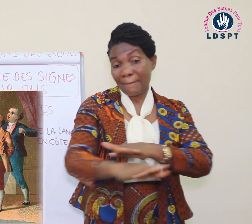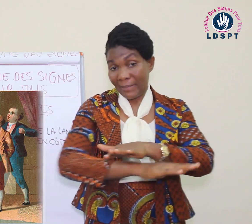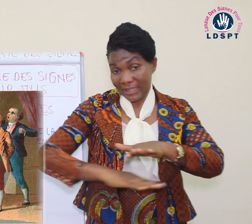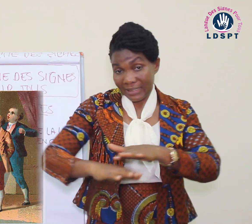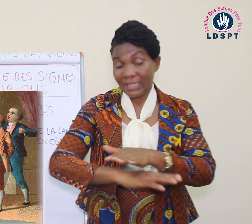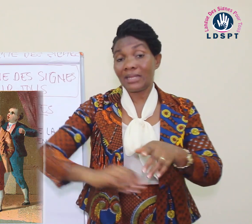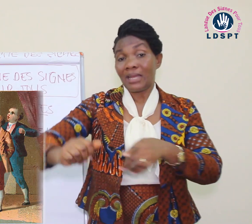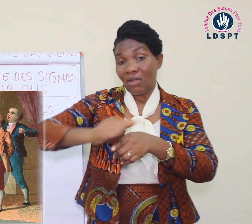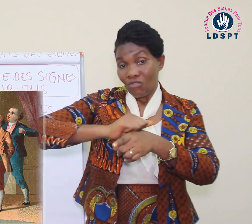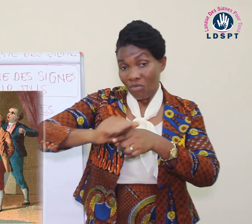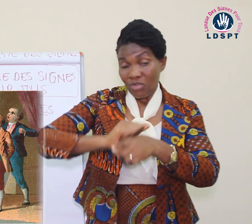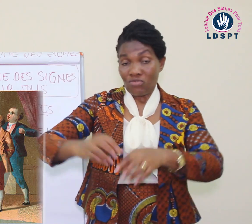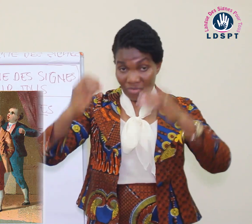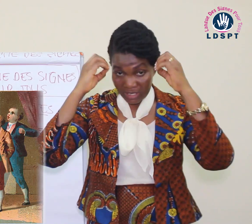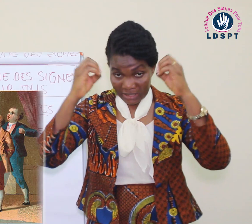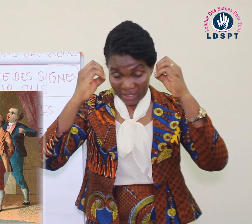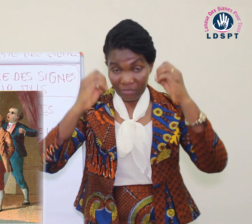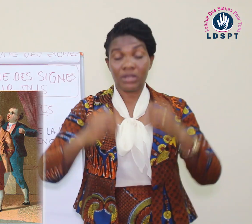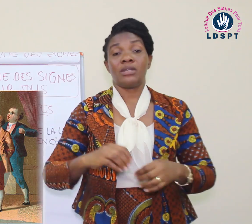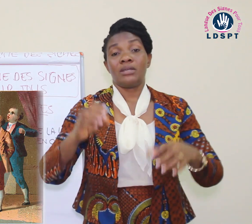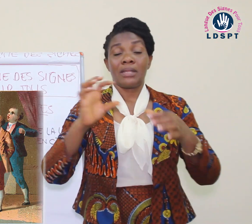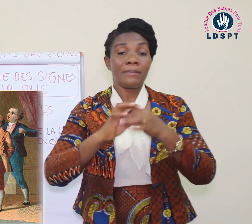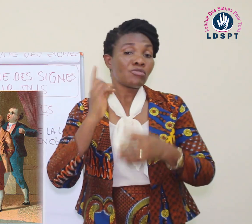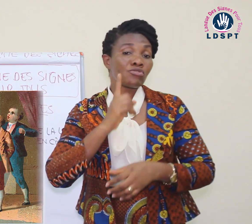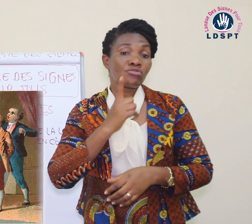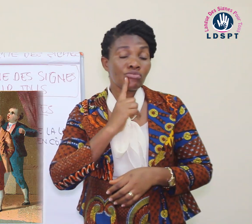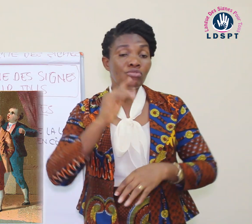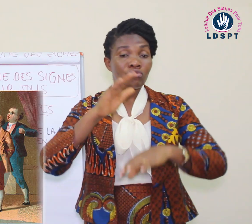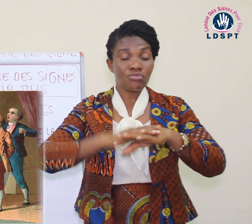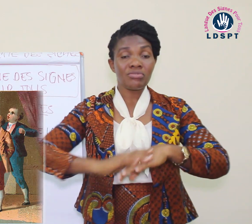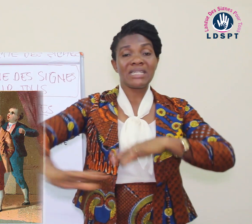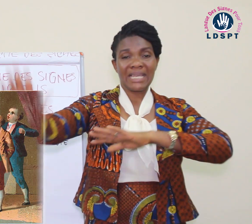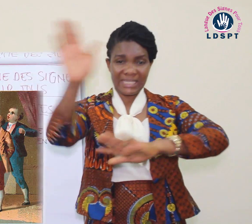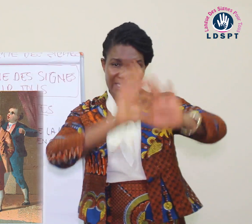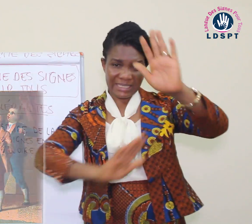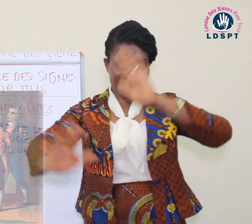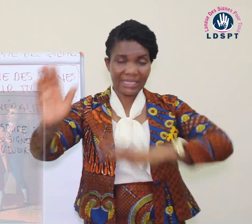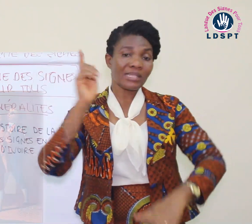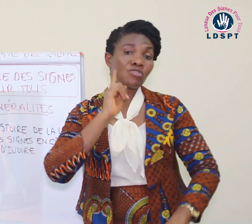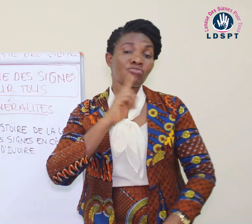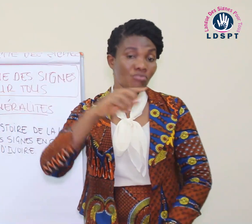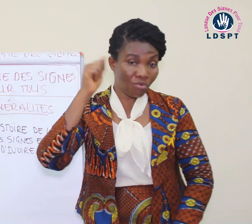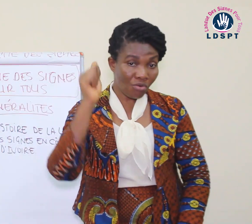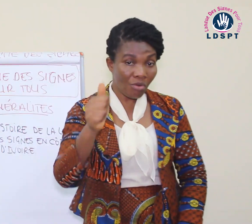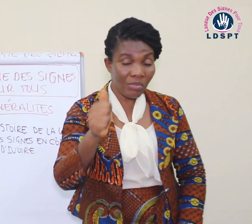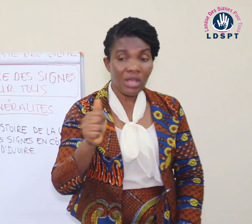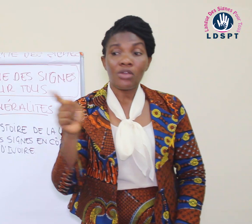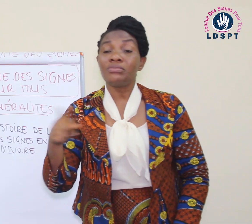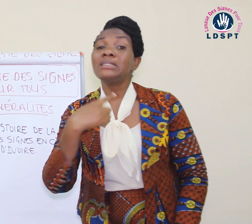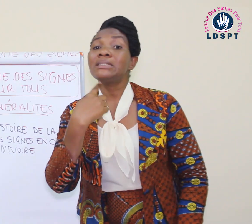des sourds eux-mêmes. Il confirme que les gestes pourraient exprimer la pensée